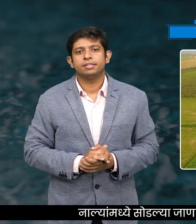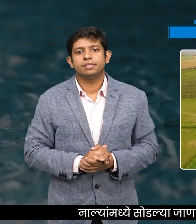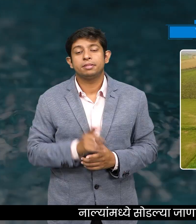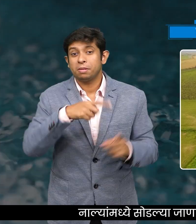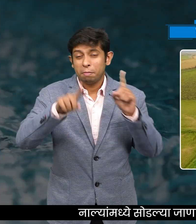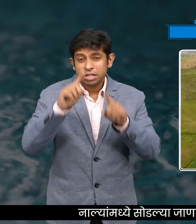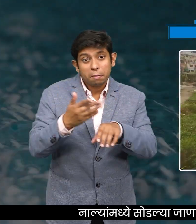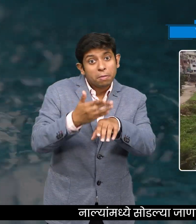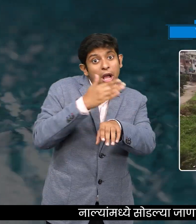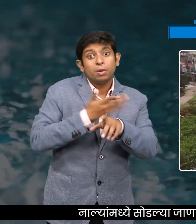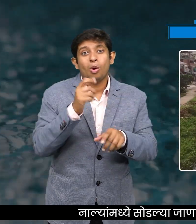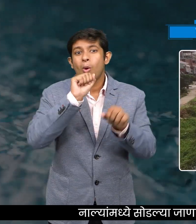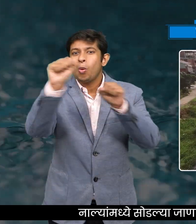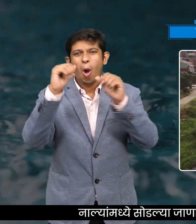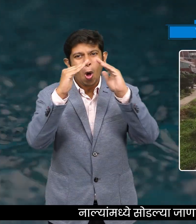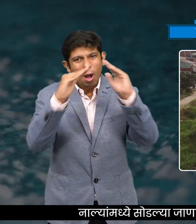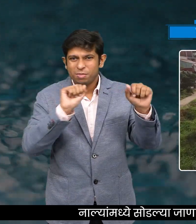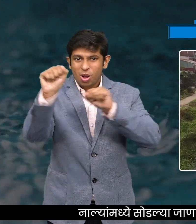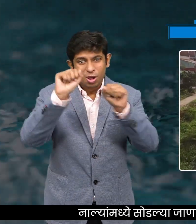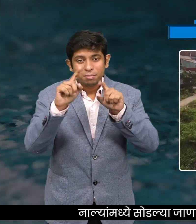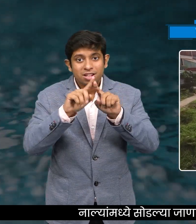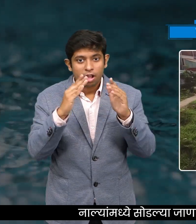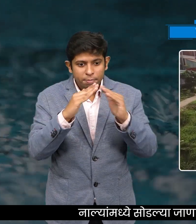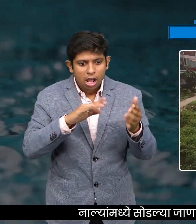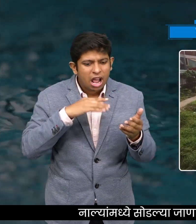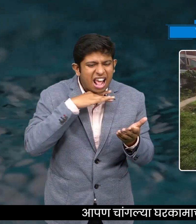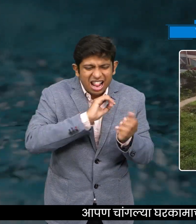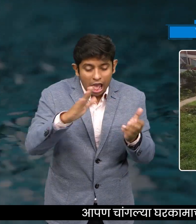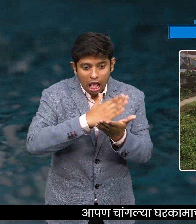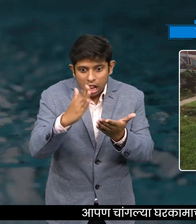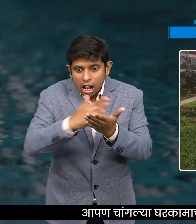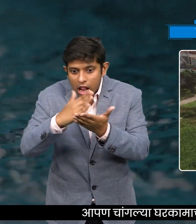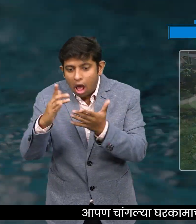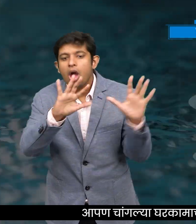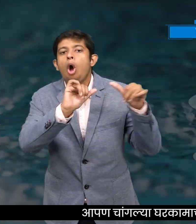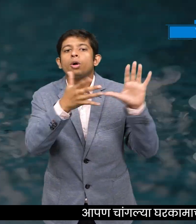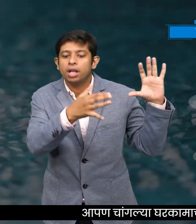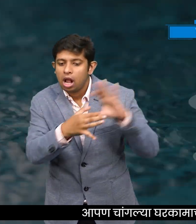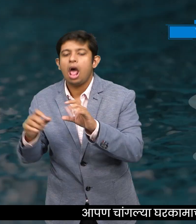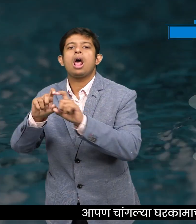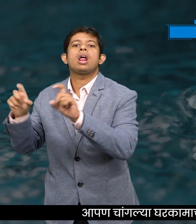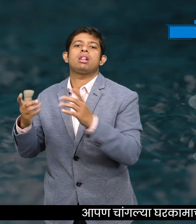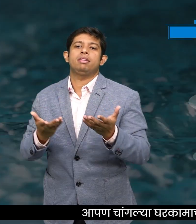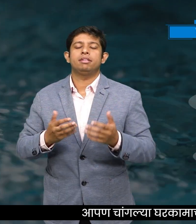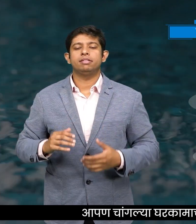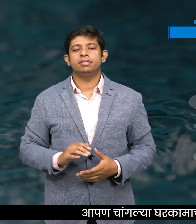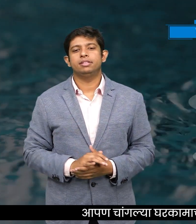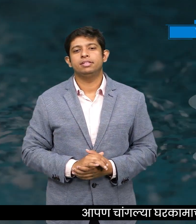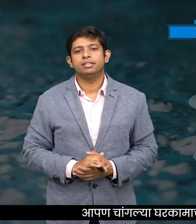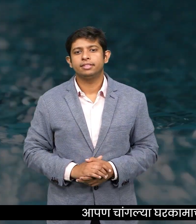नाल्यामध्ये सोडल्या जाणाऱ्या कचऱ्याचा विचार करण्यापूर्वी आपण चांगल्या घरकामाच्या पद्धतींवर लक्ष केंद्रित